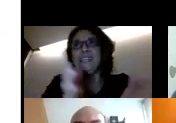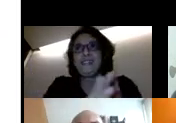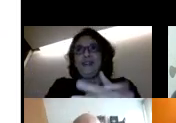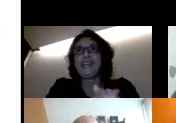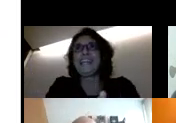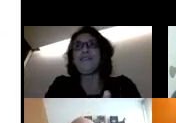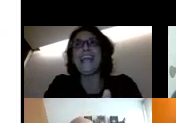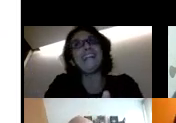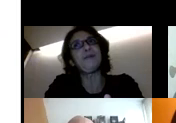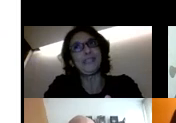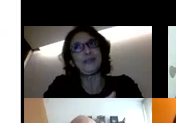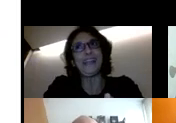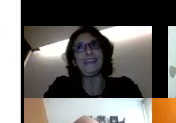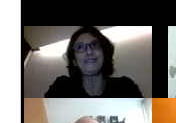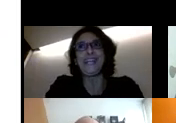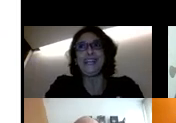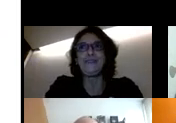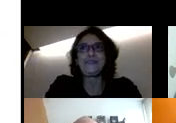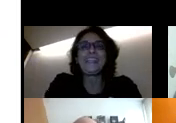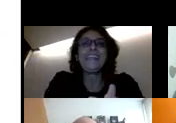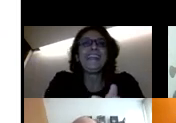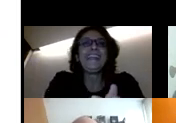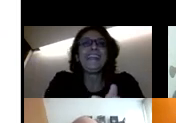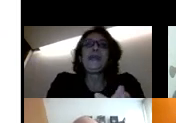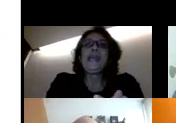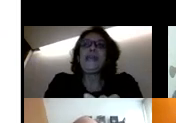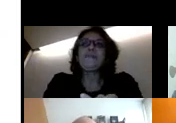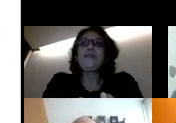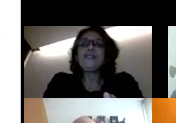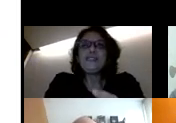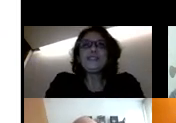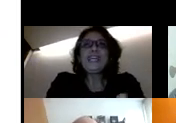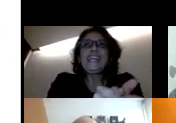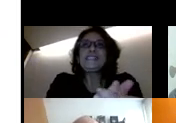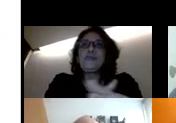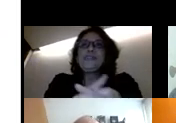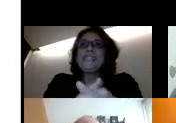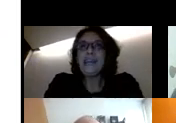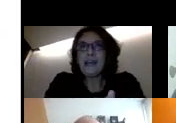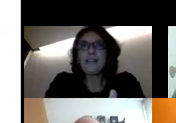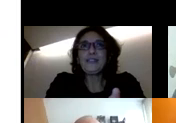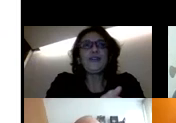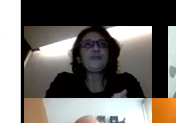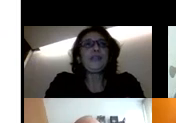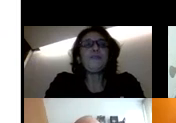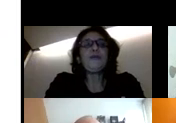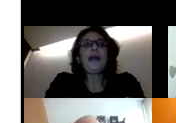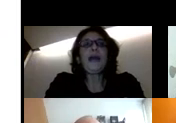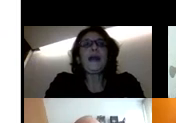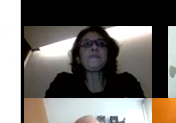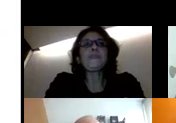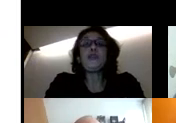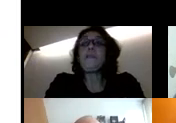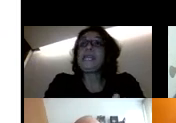no era el momento para descubrirlo. Por lo tanto, en la segunda etapa, donde